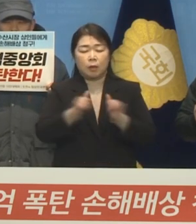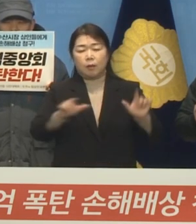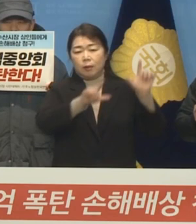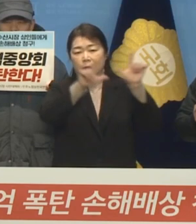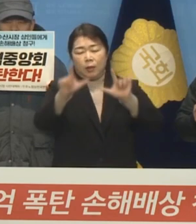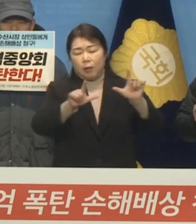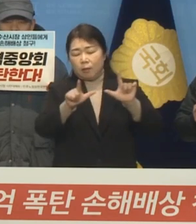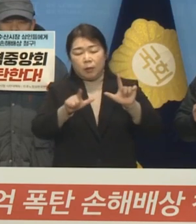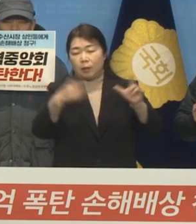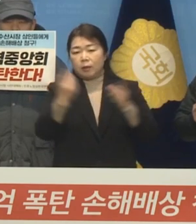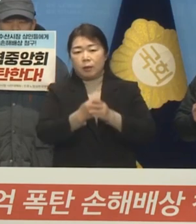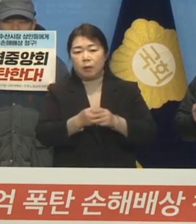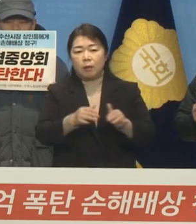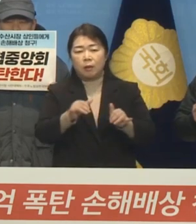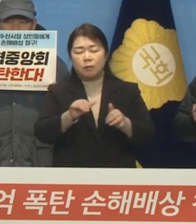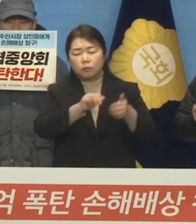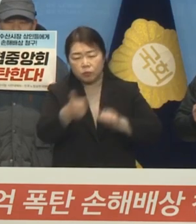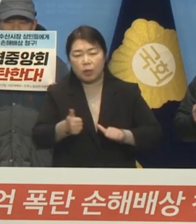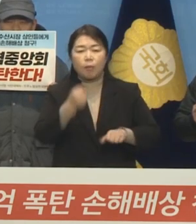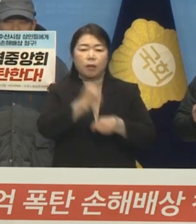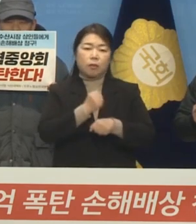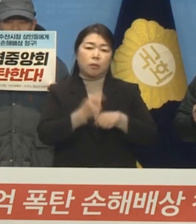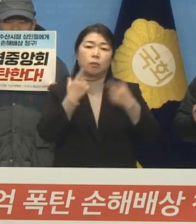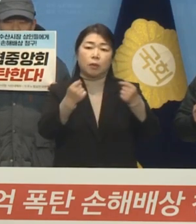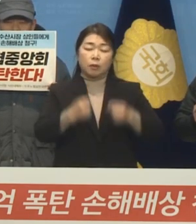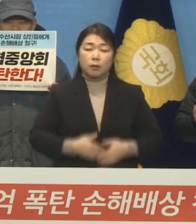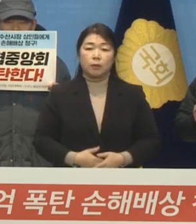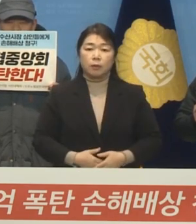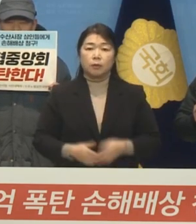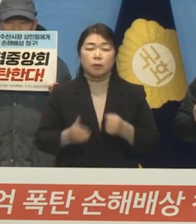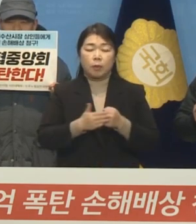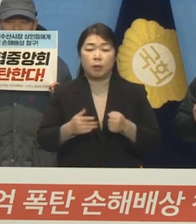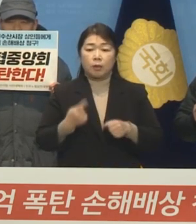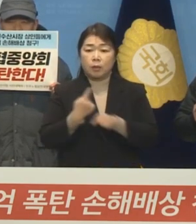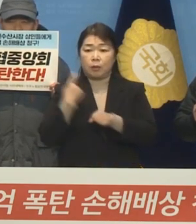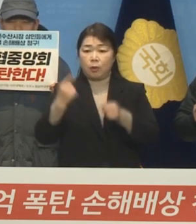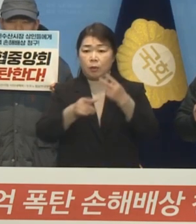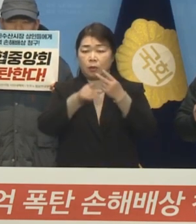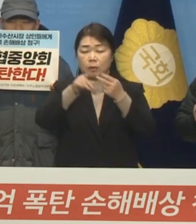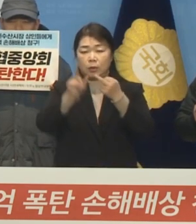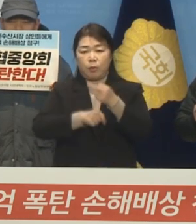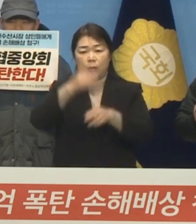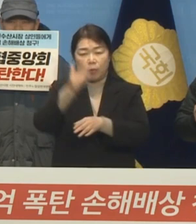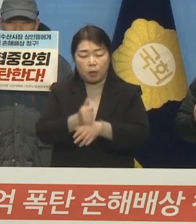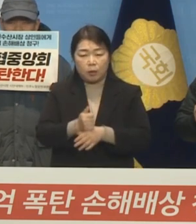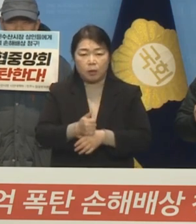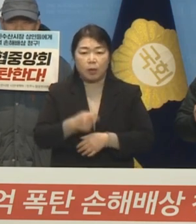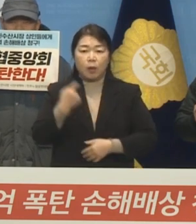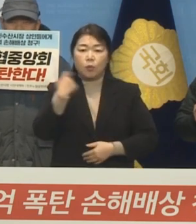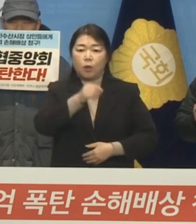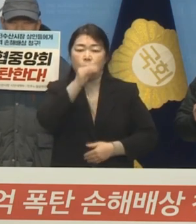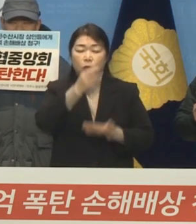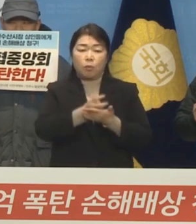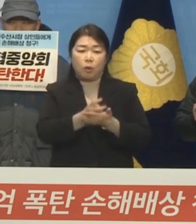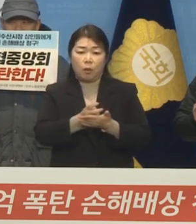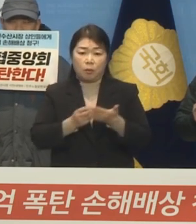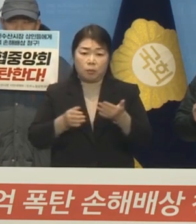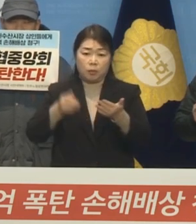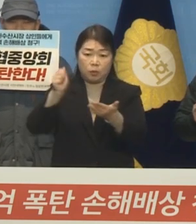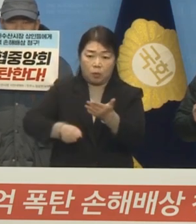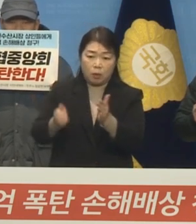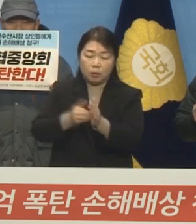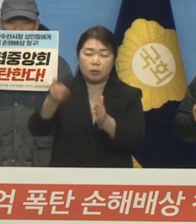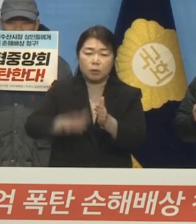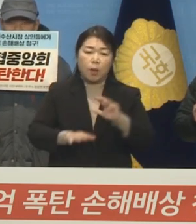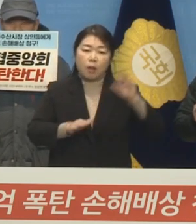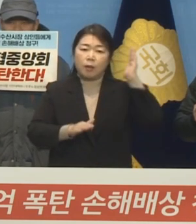자체를 파괴하기에 작년 말 국회에서는 노란 봉투법을 통과시켰으나 국민을 외면한 대통령이 부당하게